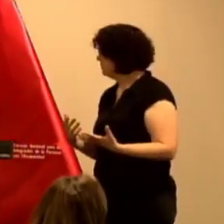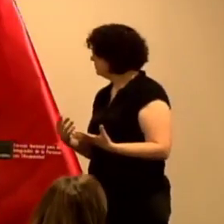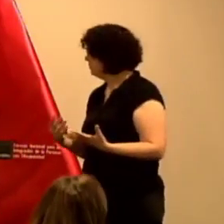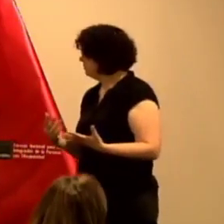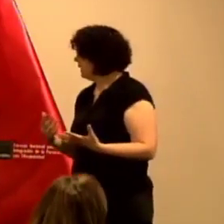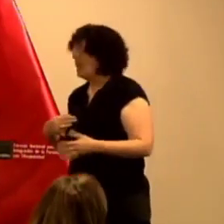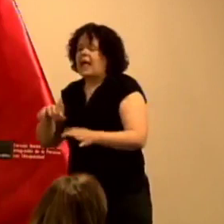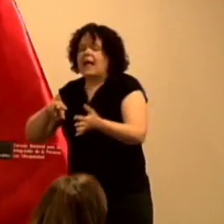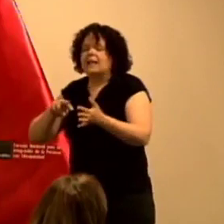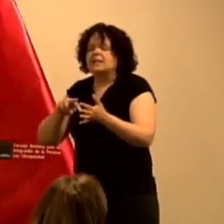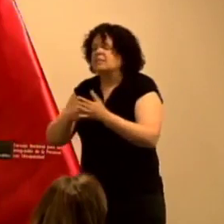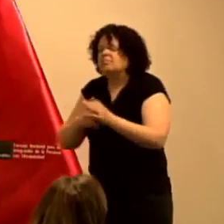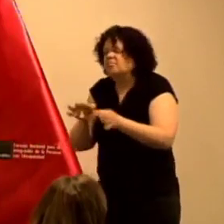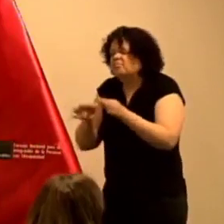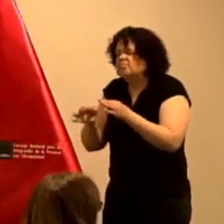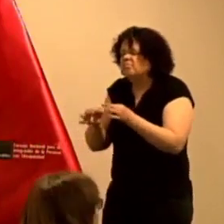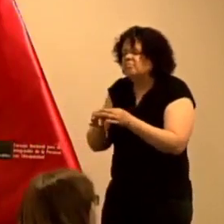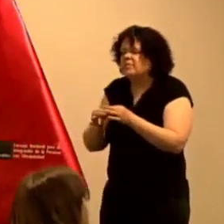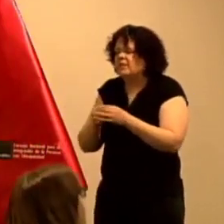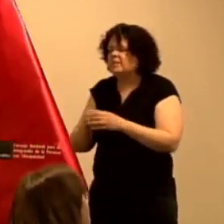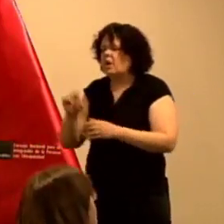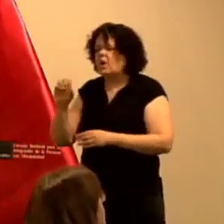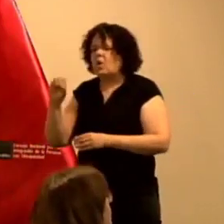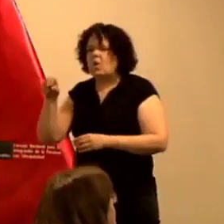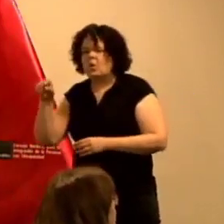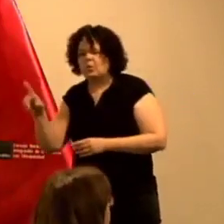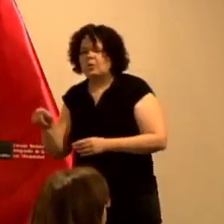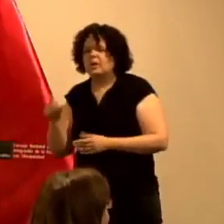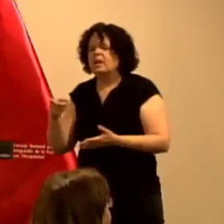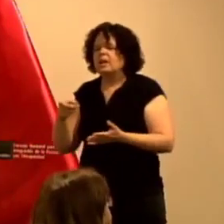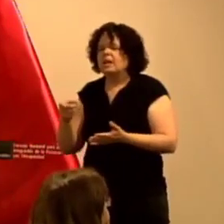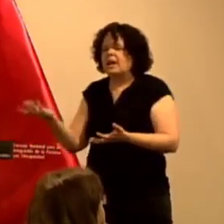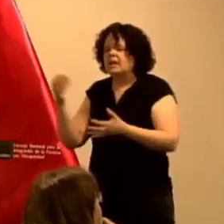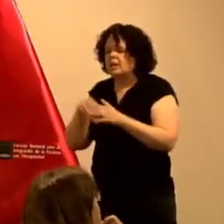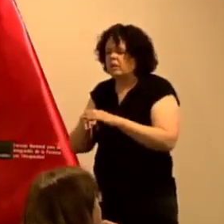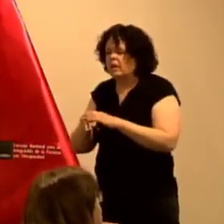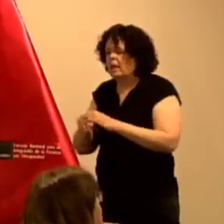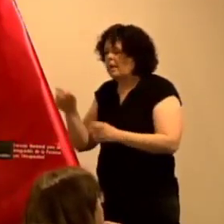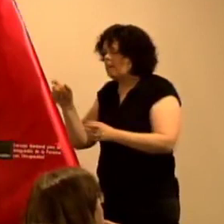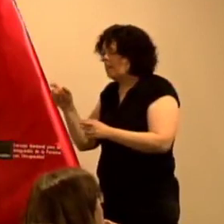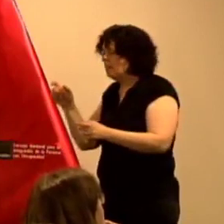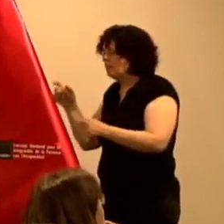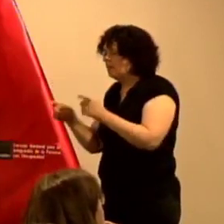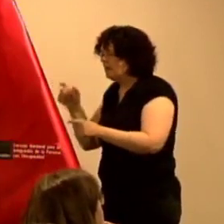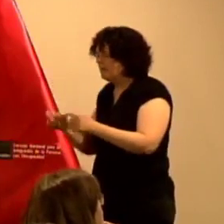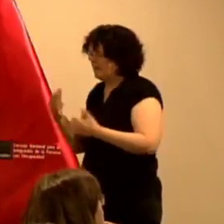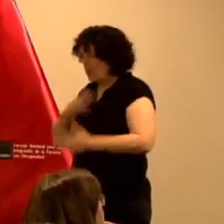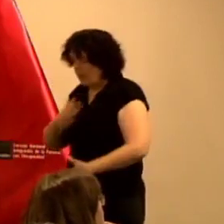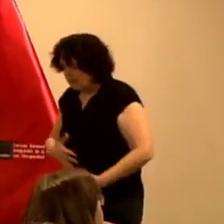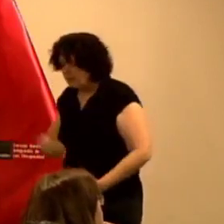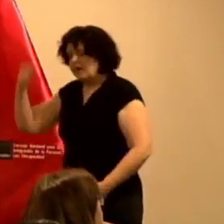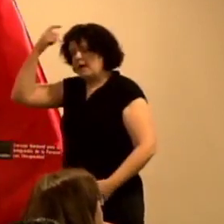la definición que nos dice Naciones Unidas al respecto de personas con discapacidad es que incluye a aquellas que tengan deficiencias físicas, mentales, intelectuales o